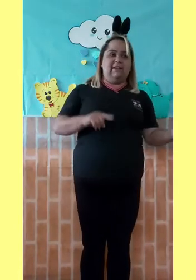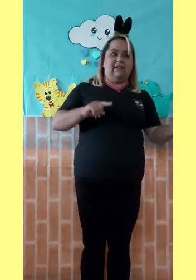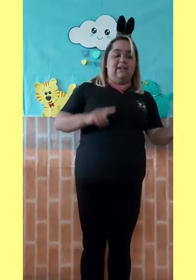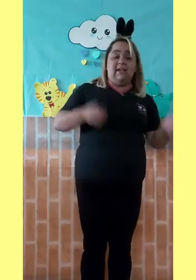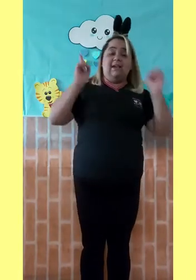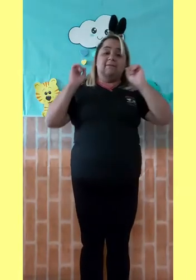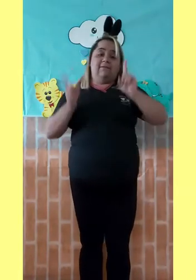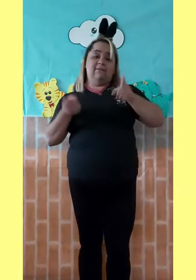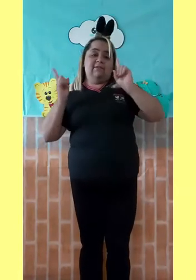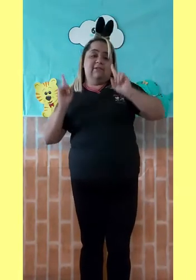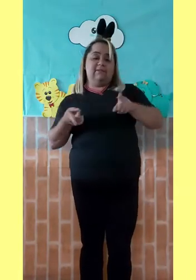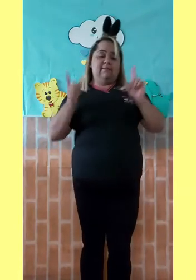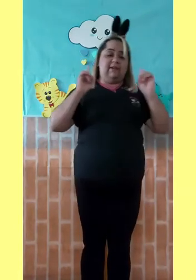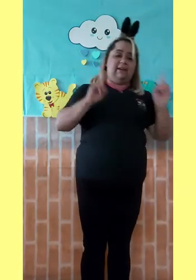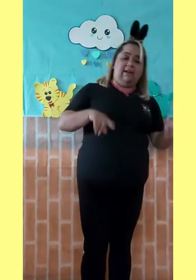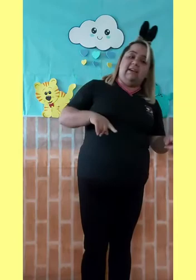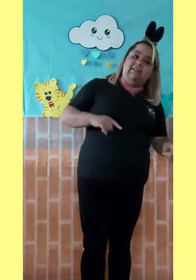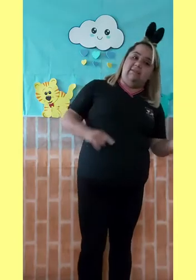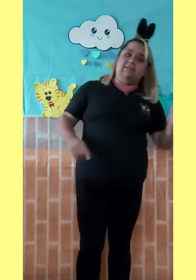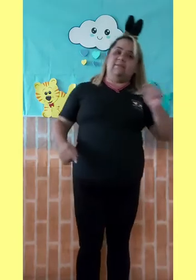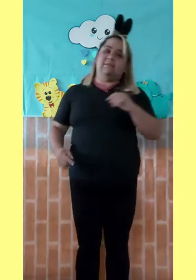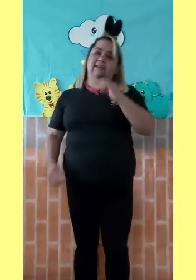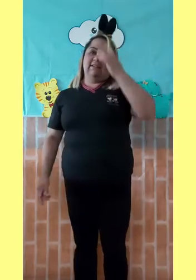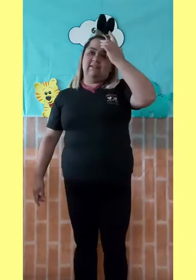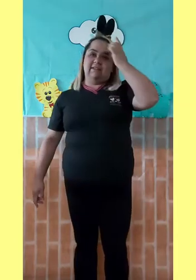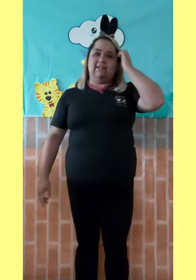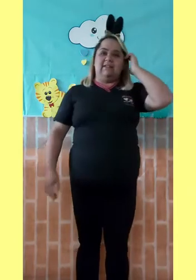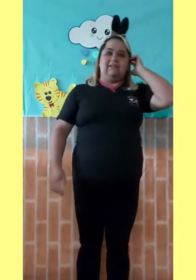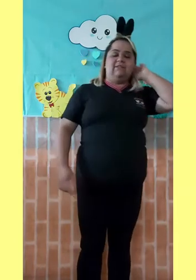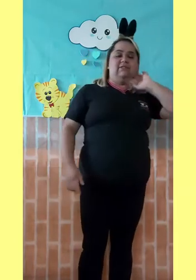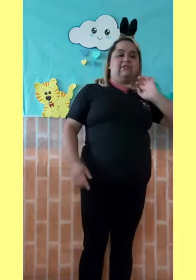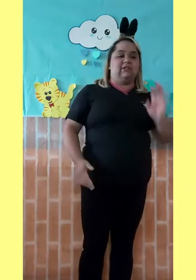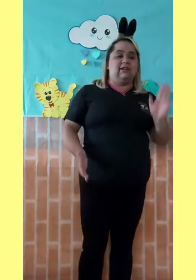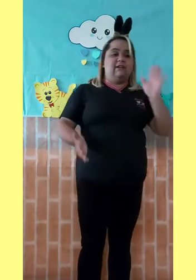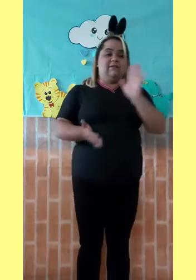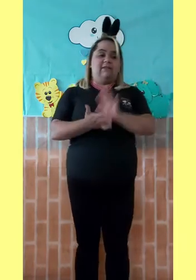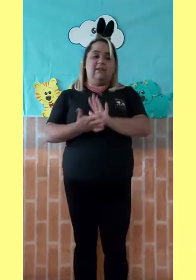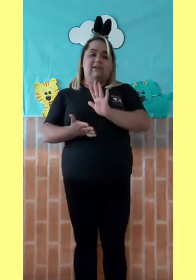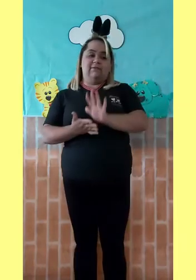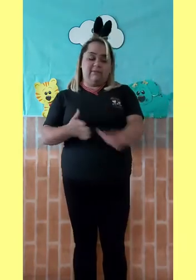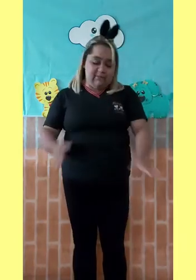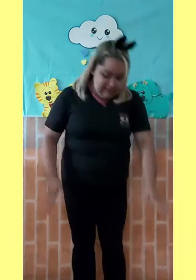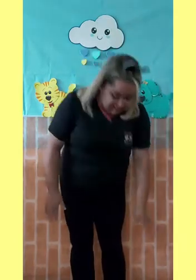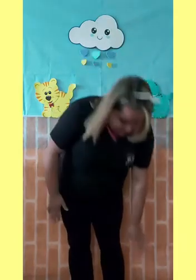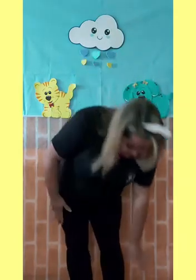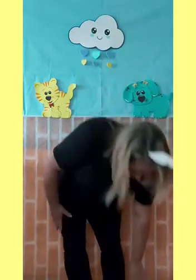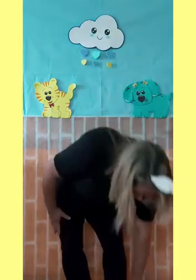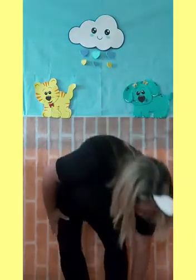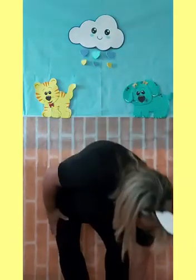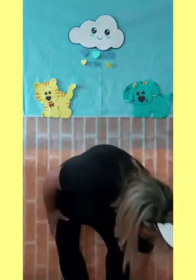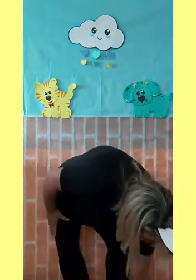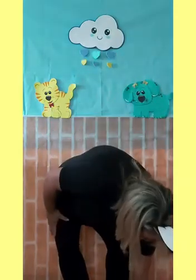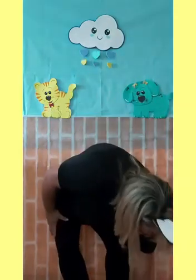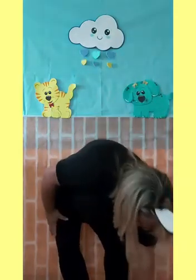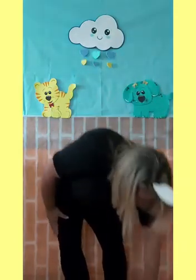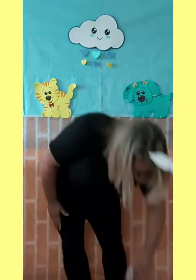Fui ao mercado comprar café, e a formiguinha subiu na minha